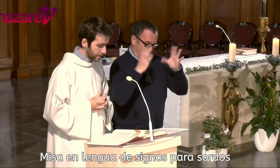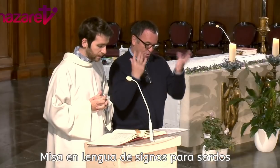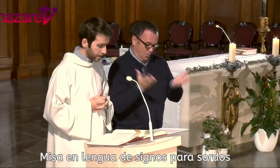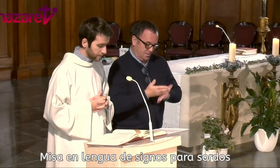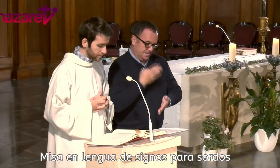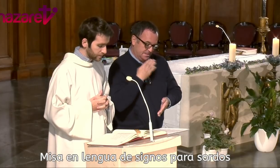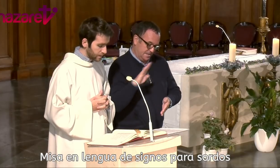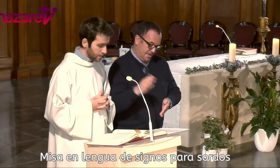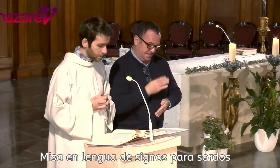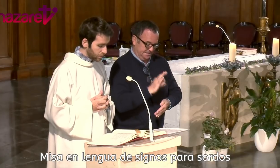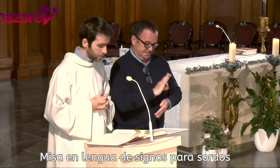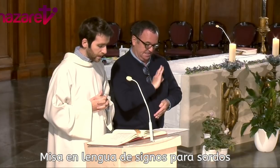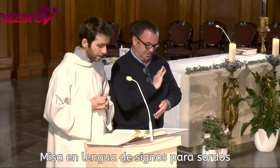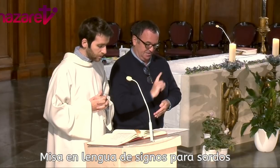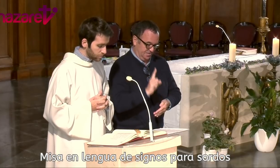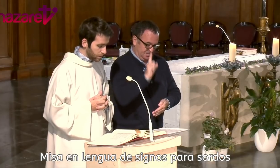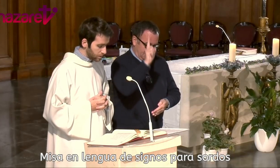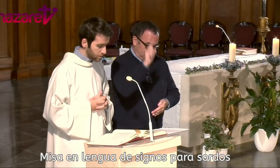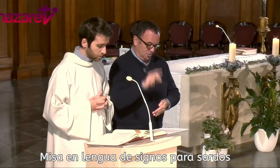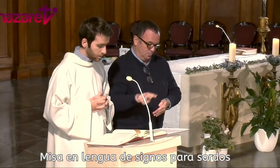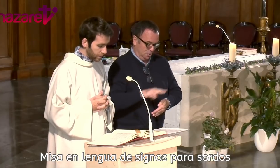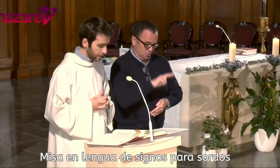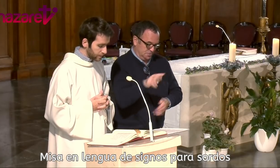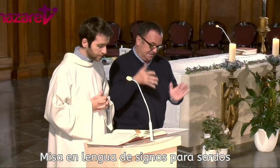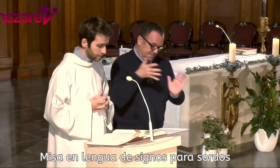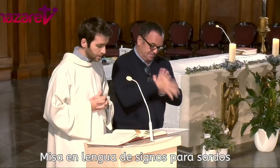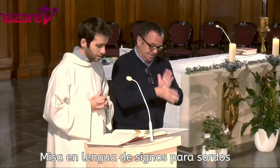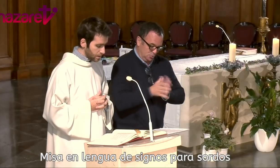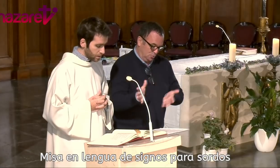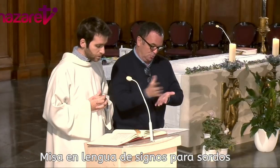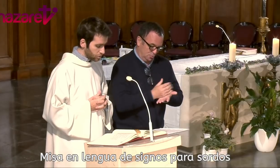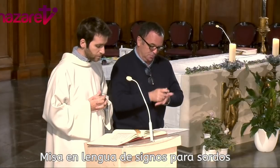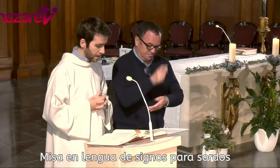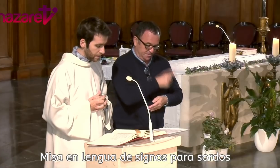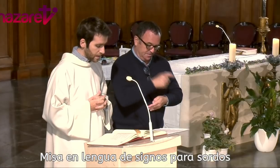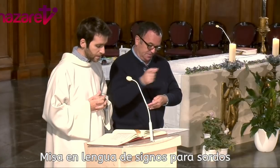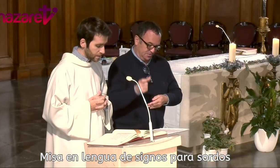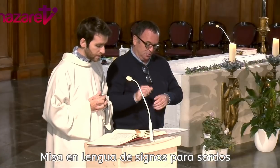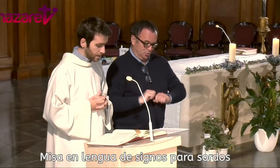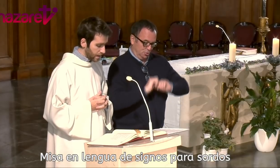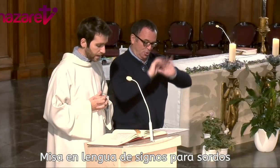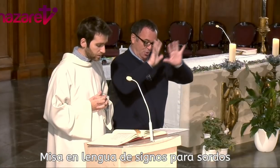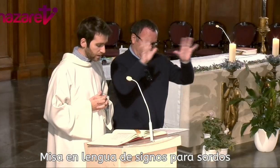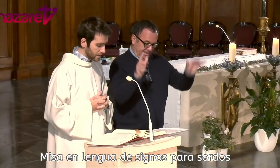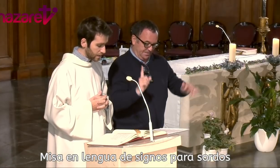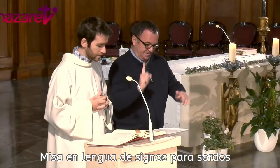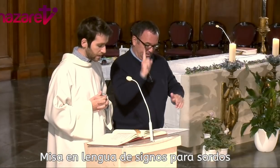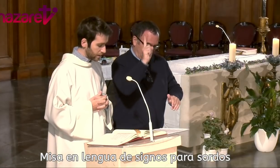tierra. Contad a los pueblos su gloria, sus maravillas a todas las